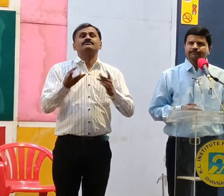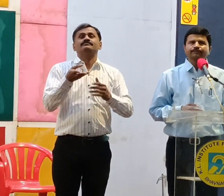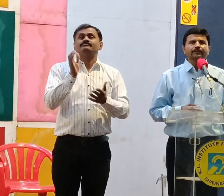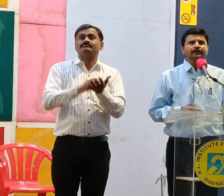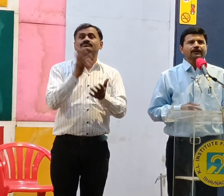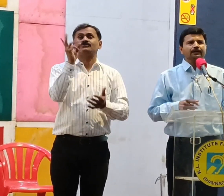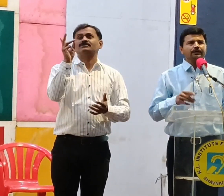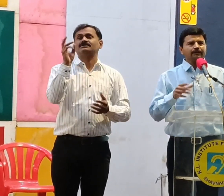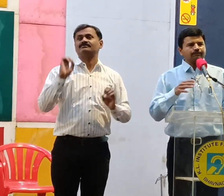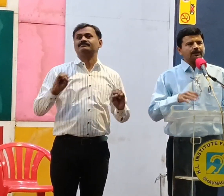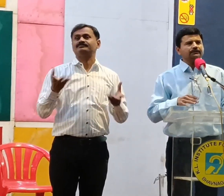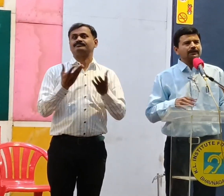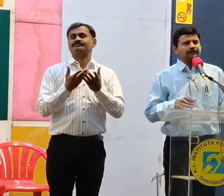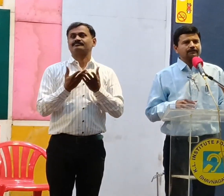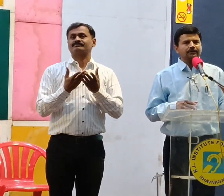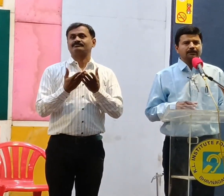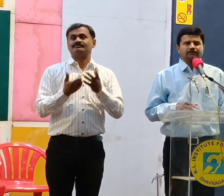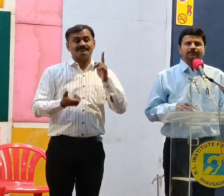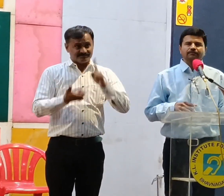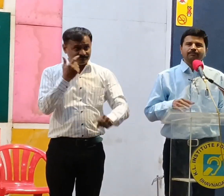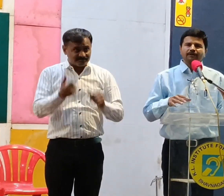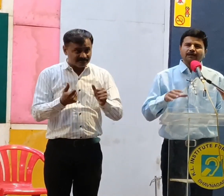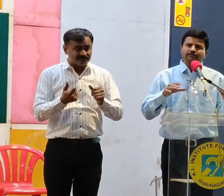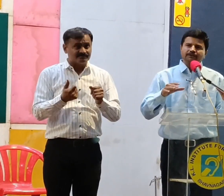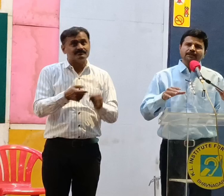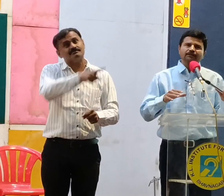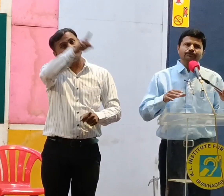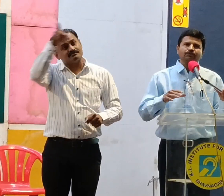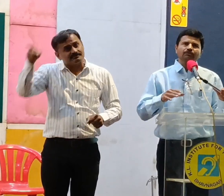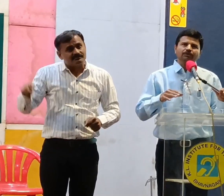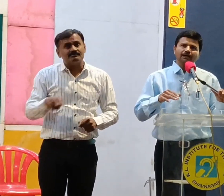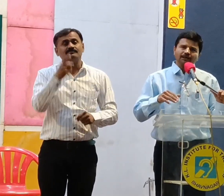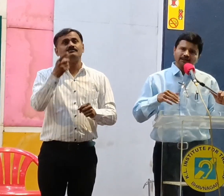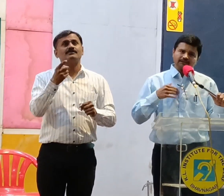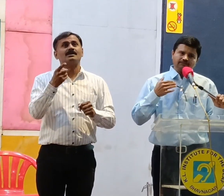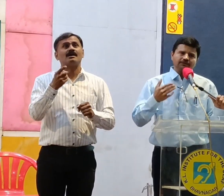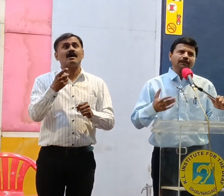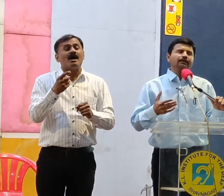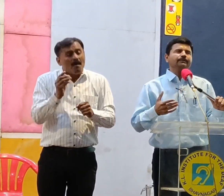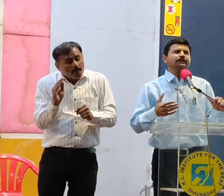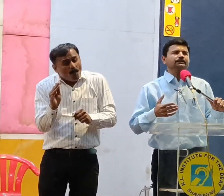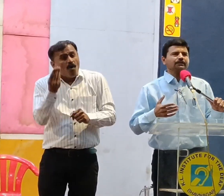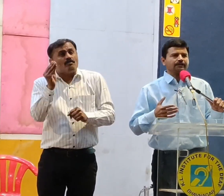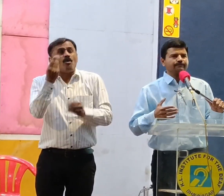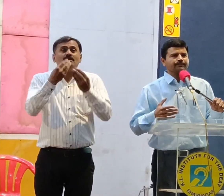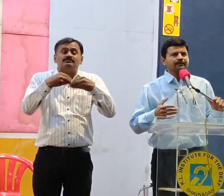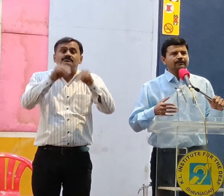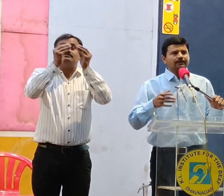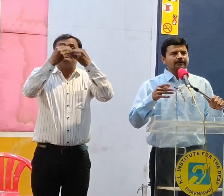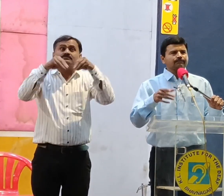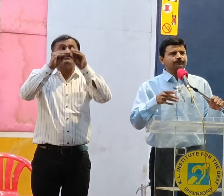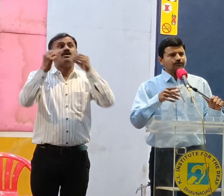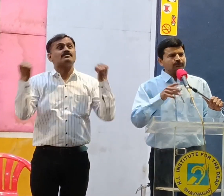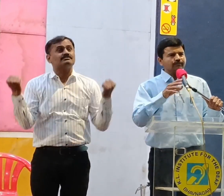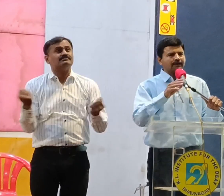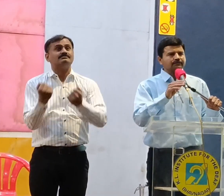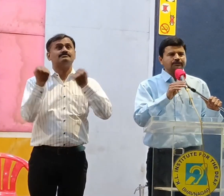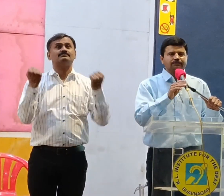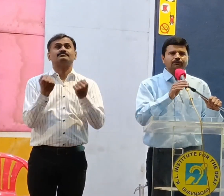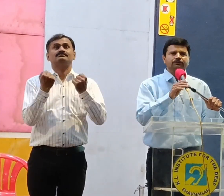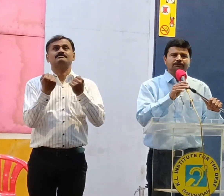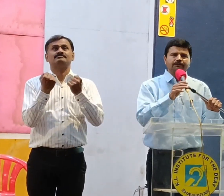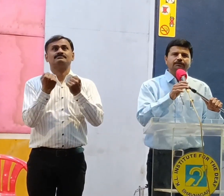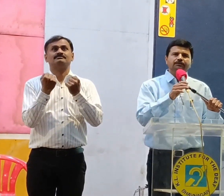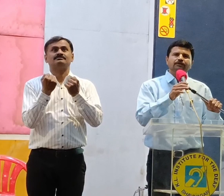કરીએ છીએ. એ પરીક્ષાની અંદર પણ આ વિદ્યાર્થીઓ આનાથી વધારે મહેનત કરે અને